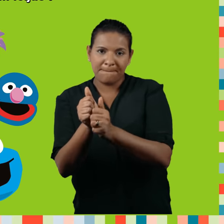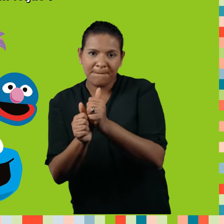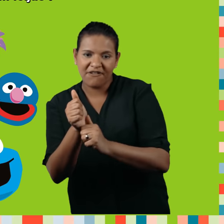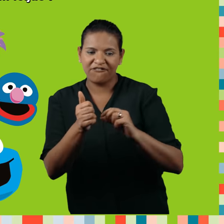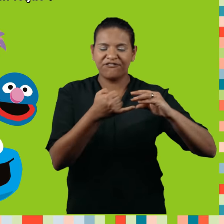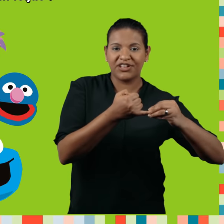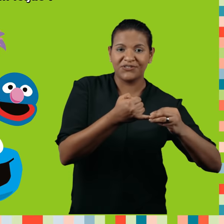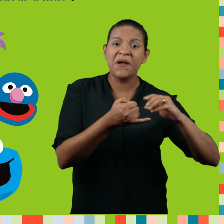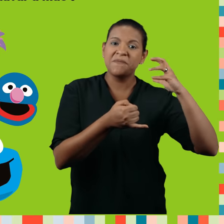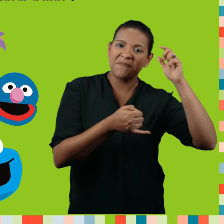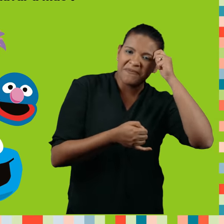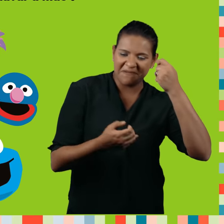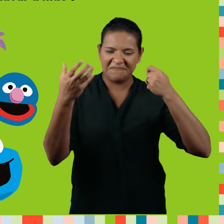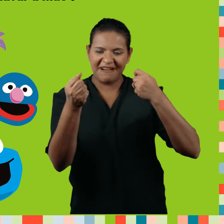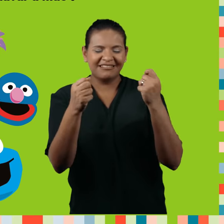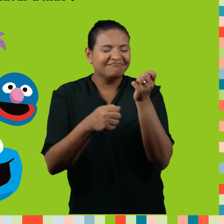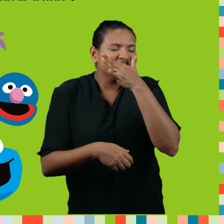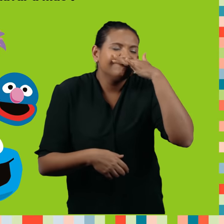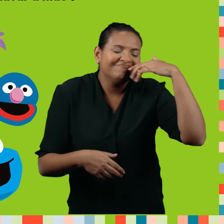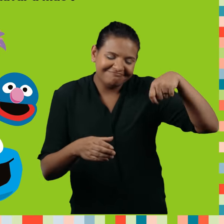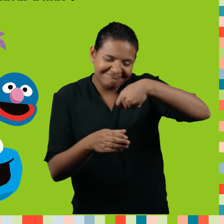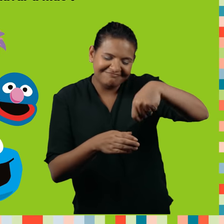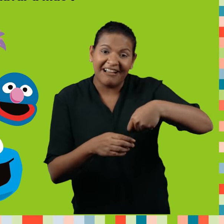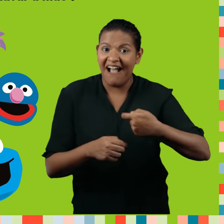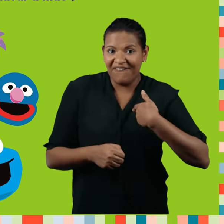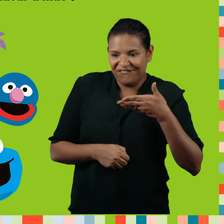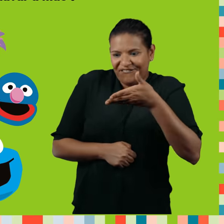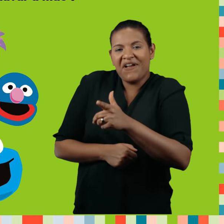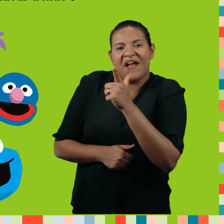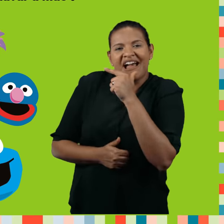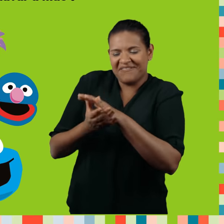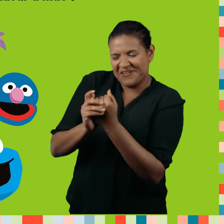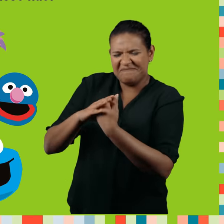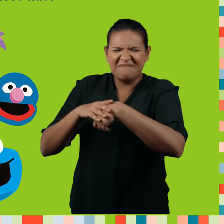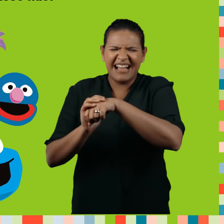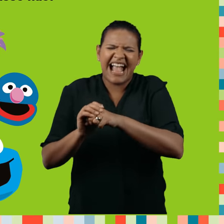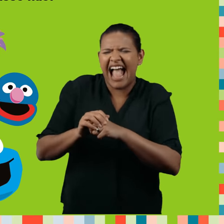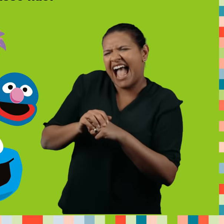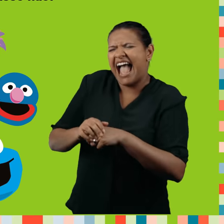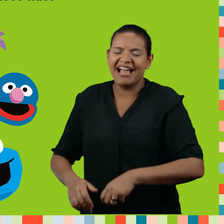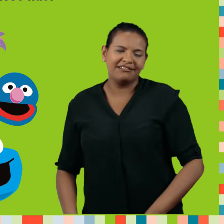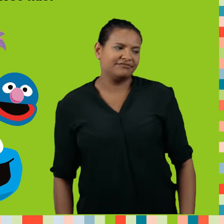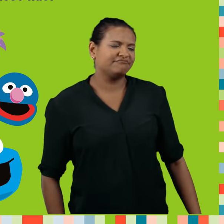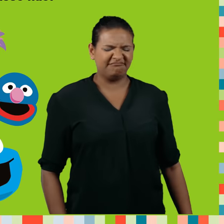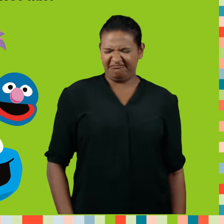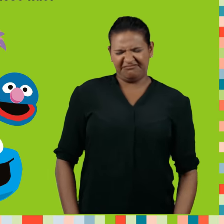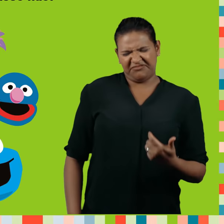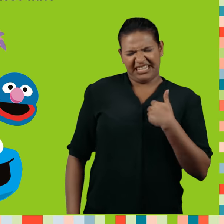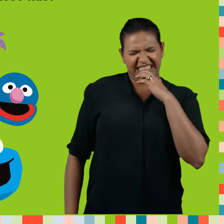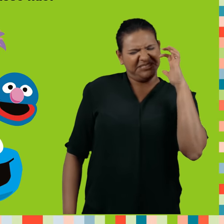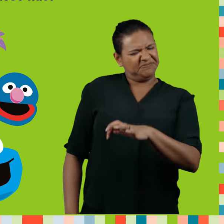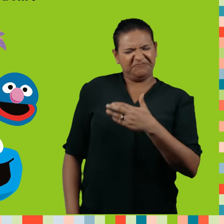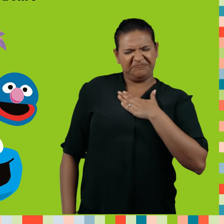Arroz com feijão, que cheirinho mais gostoso! Vou correr pra lavar a mão! Eu não gosto disso,